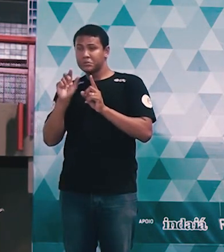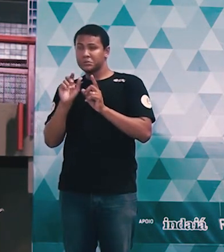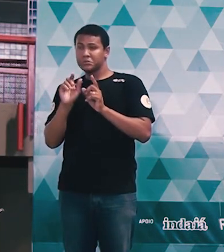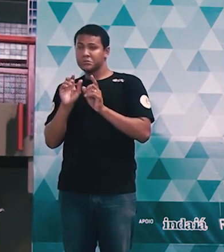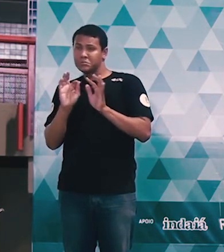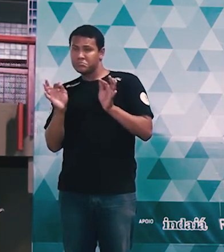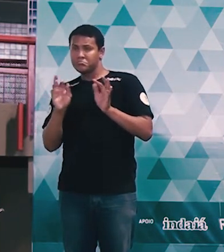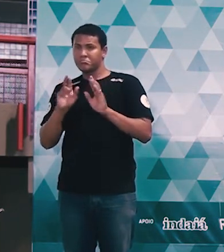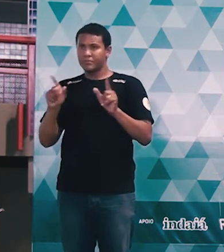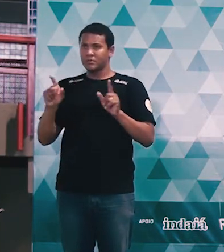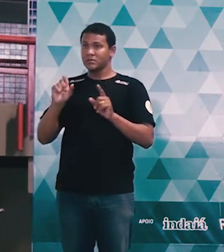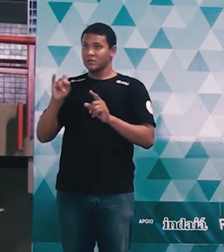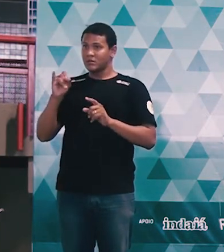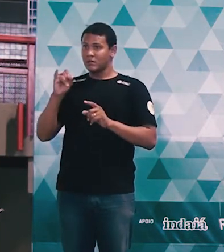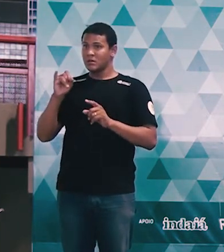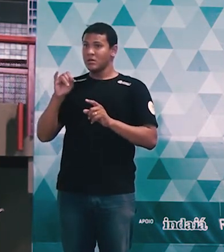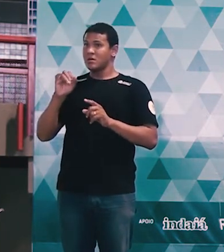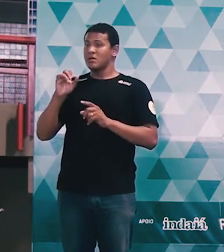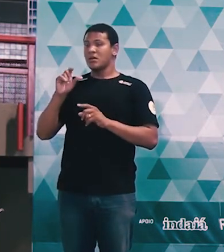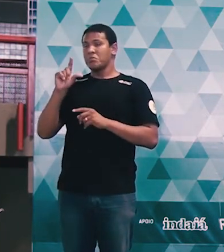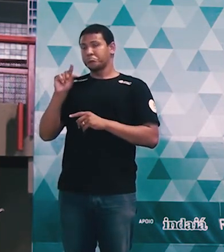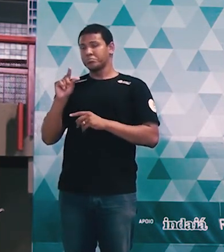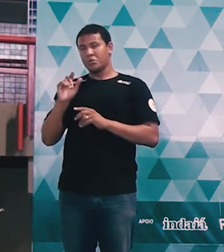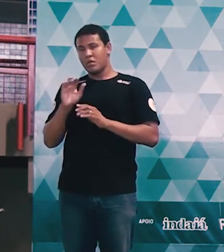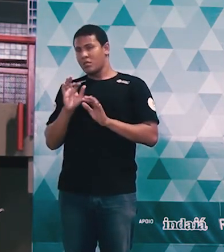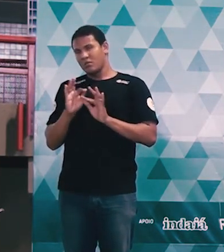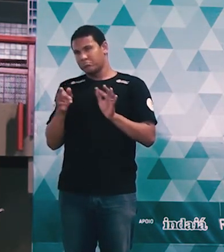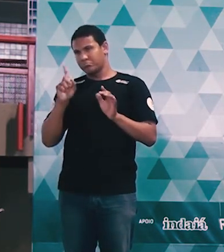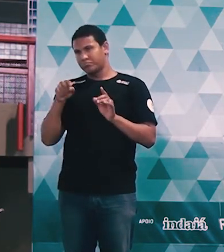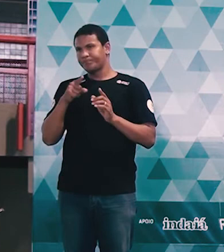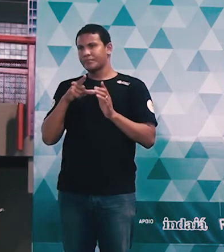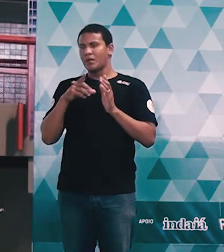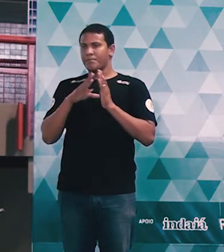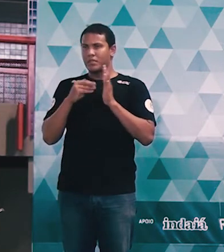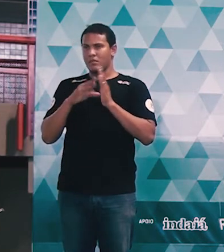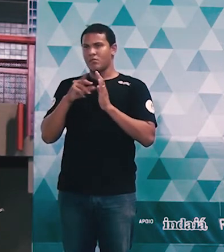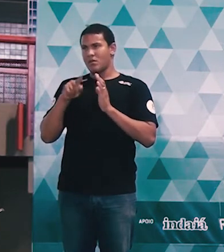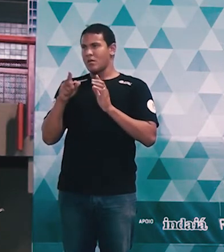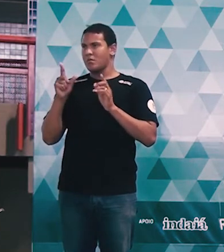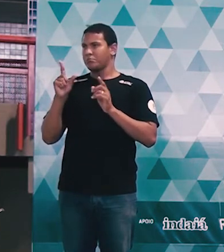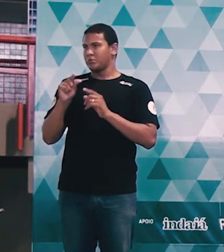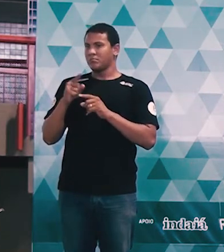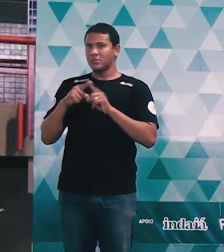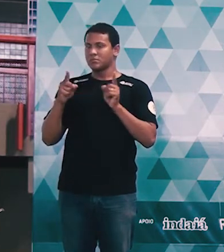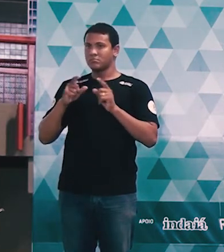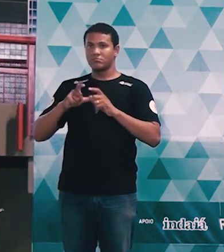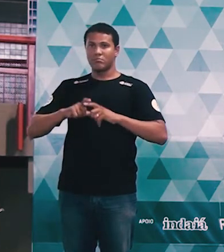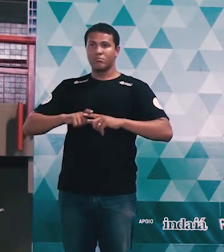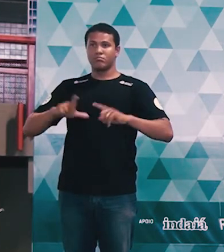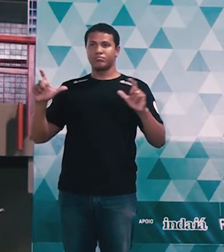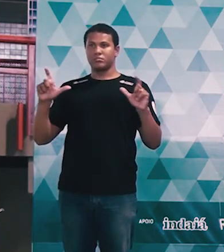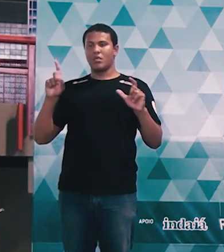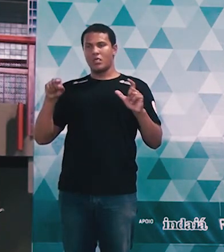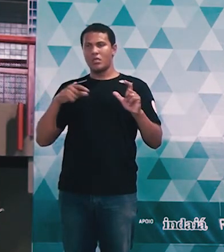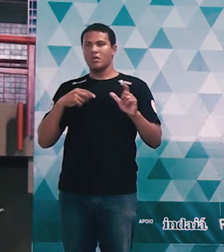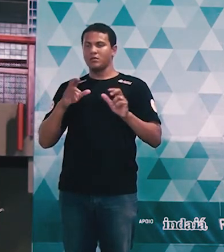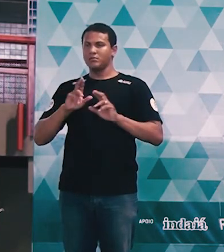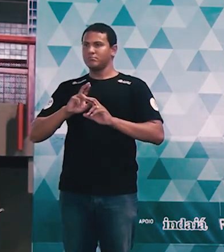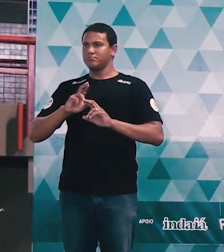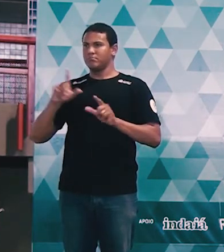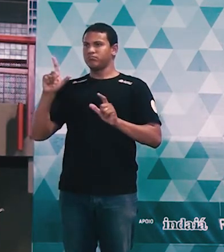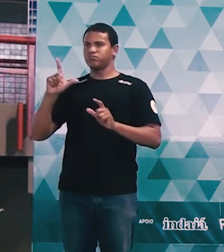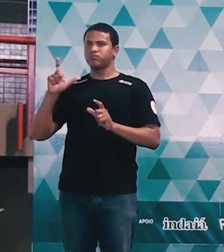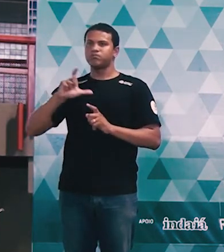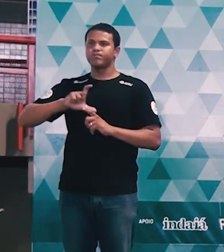pequeno. Dispersão grande quer dizer que desvio padrão é grande. Então, quando se compara o